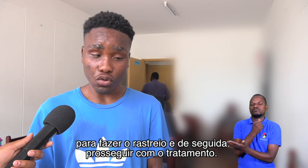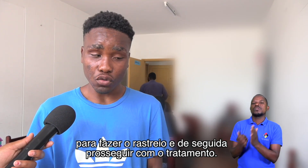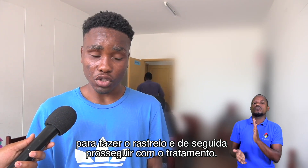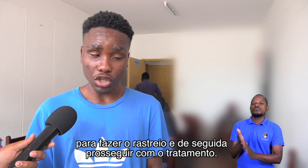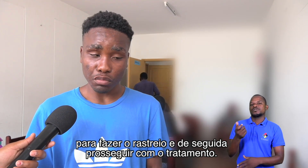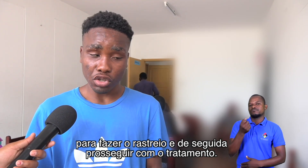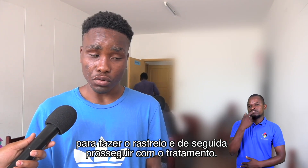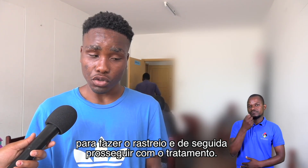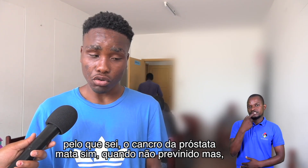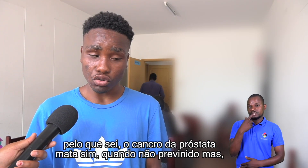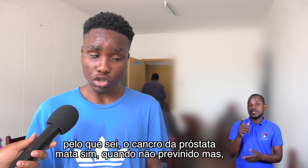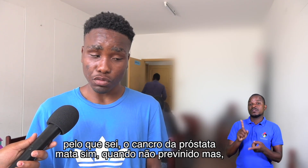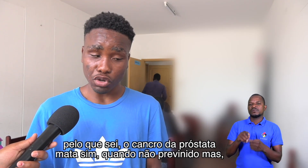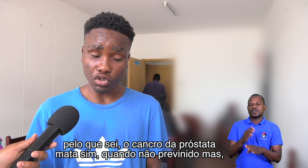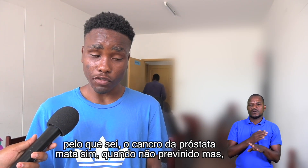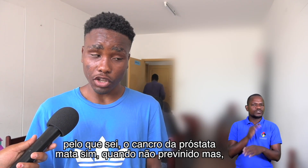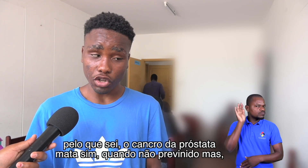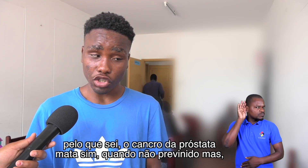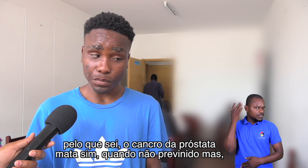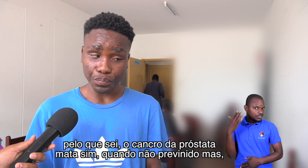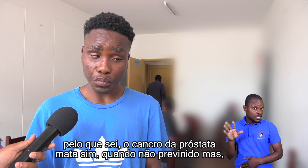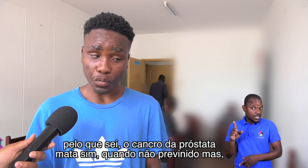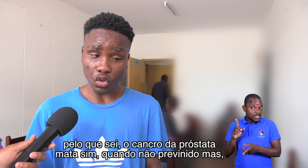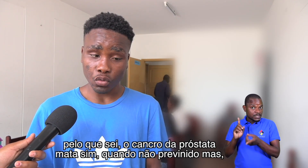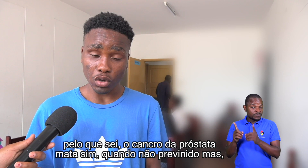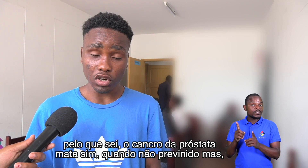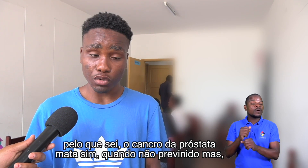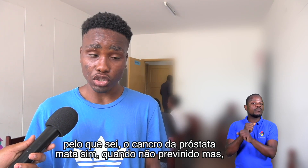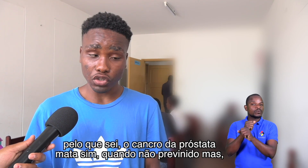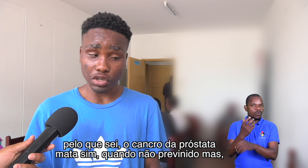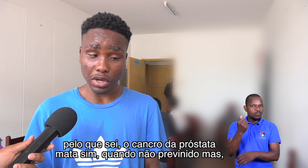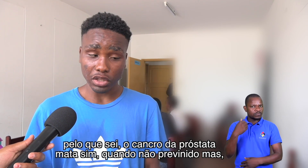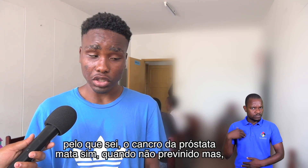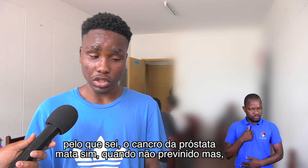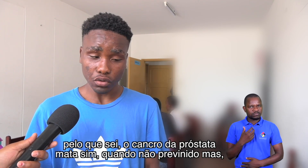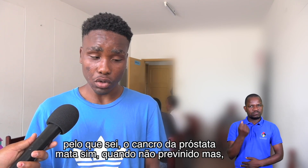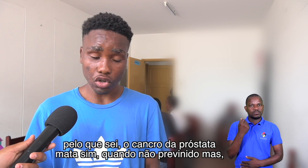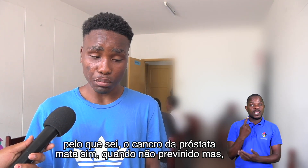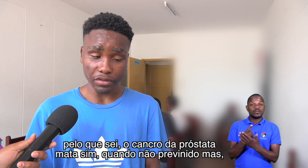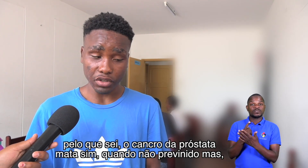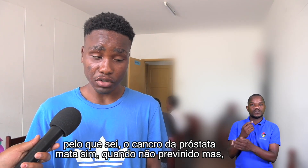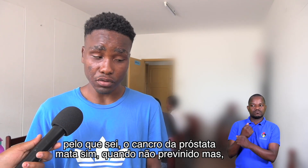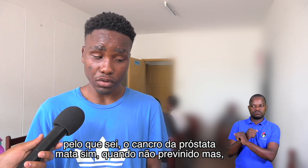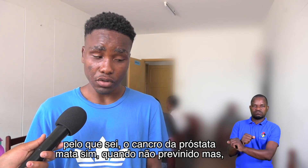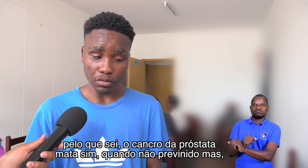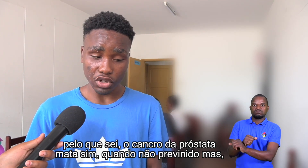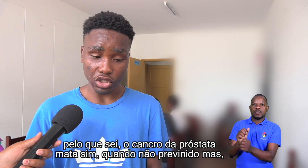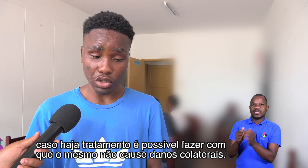com o tratamento. Eu acho que, pelo que já falaram, acho que o cancro da próstata acho que mata, sim, quando não prevenido. Mas caso